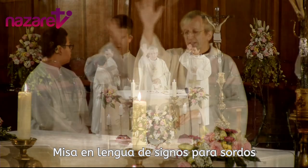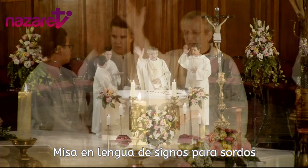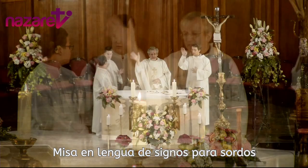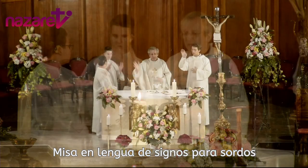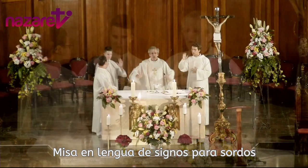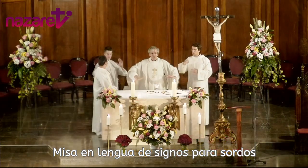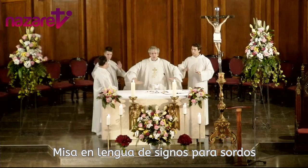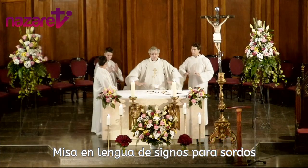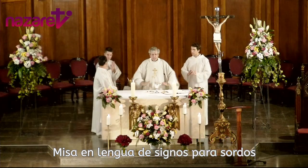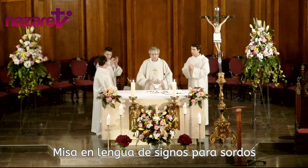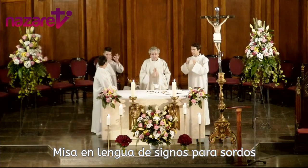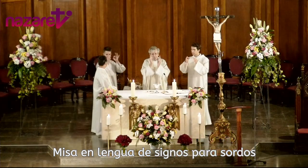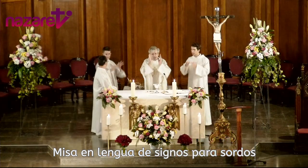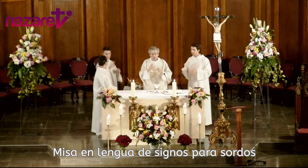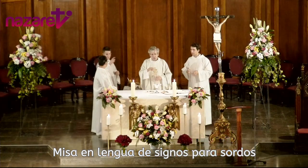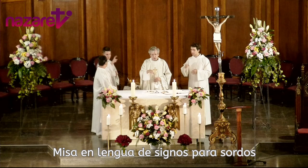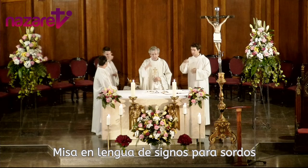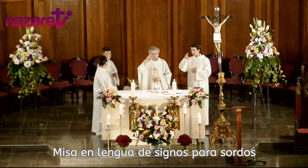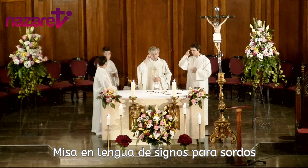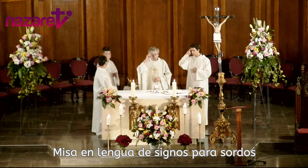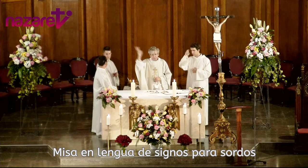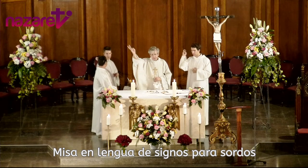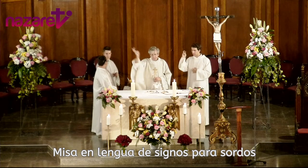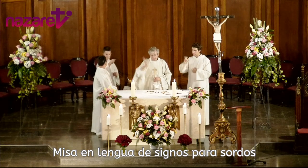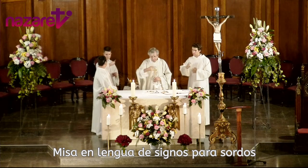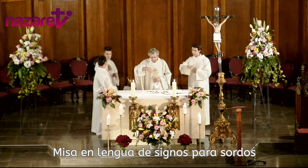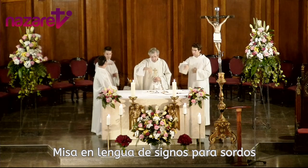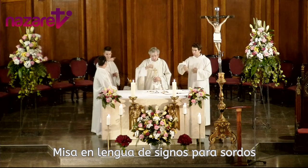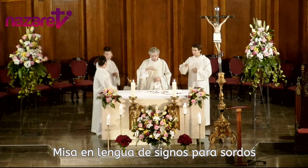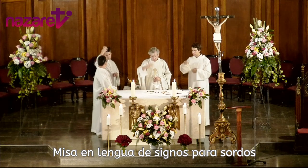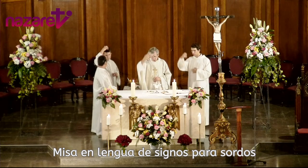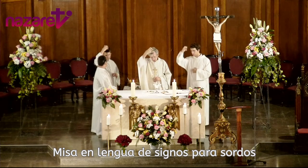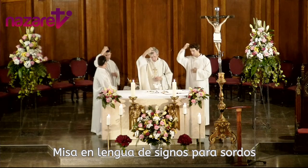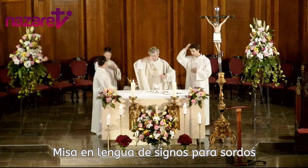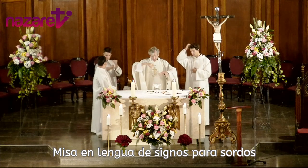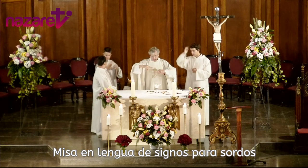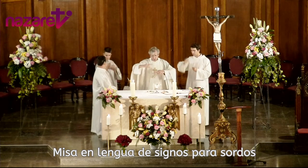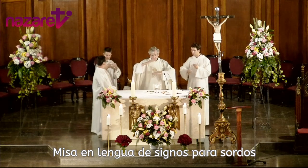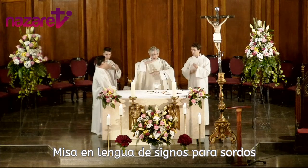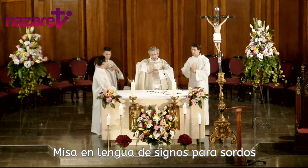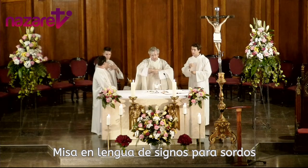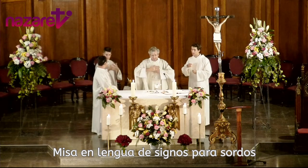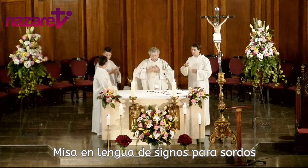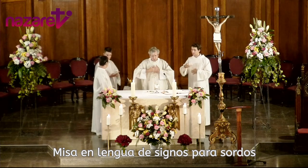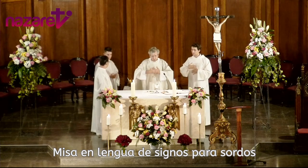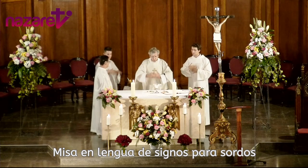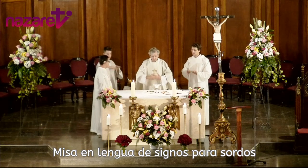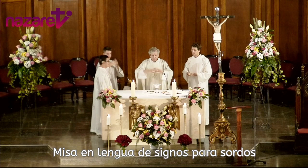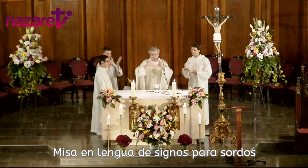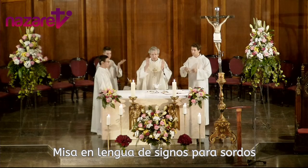el cielo, santificado sea tu nombre, venga a nosotros tu reino, hágase tu voluntad en